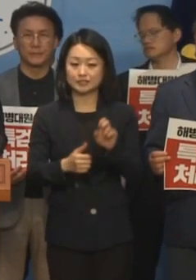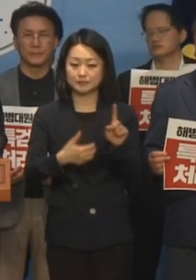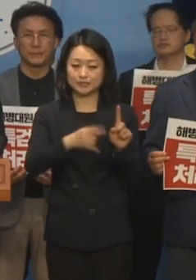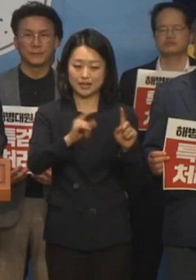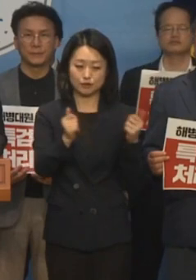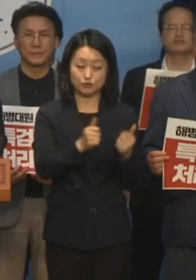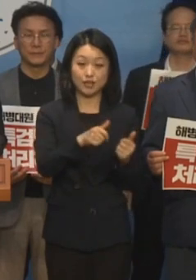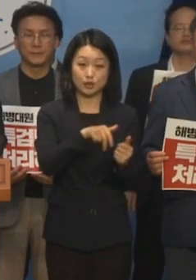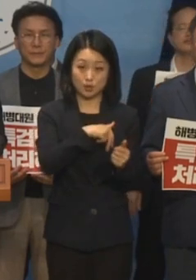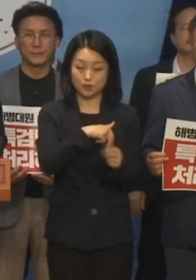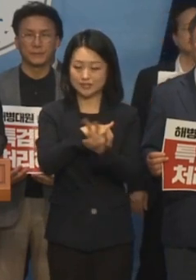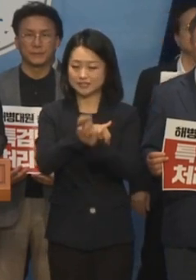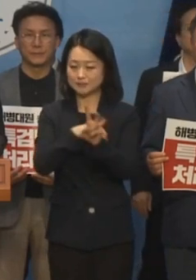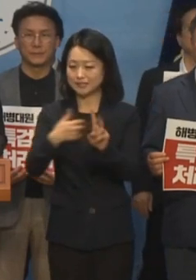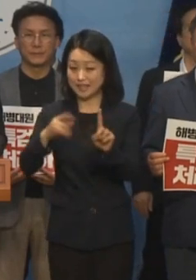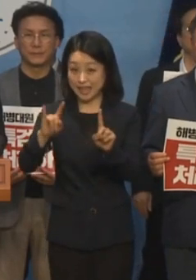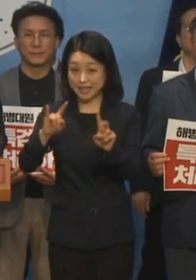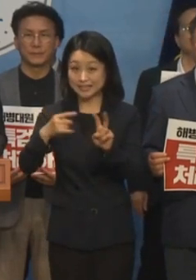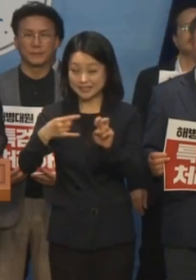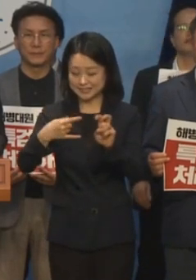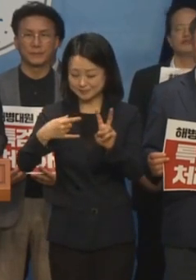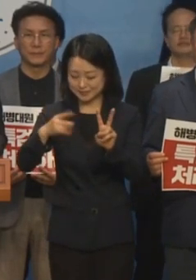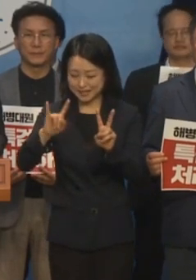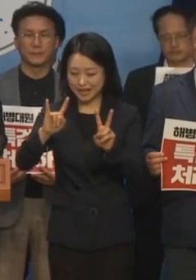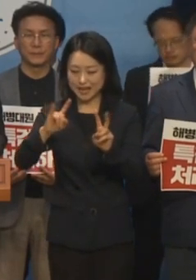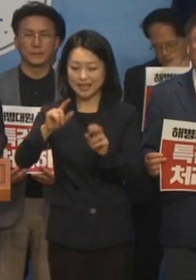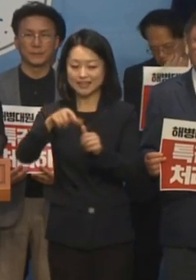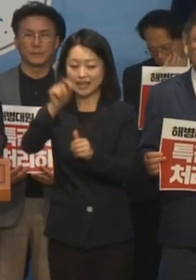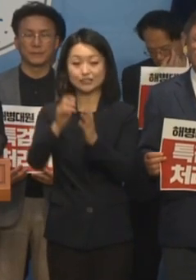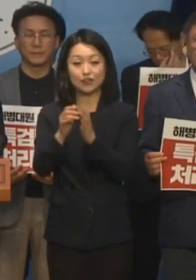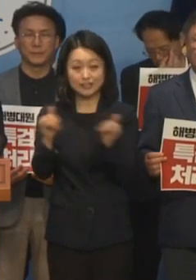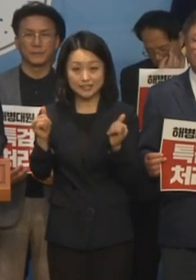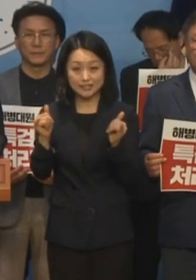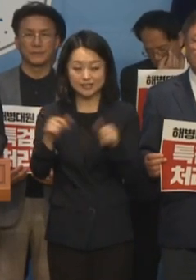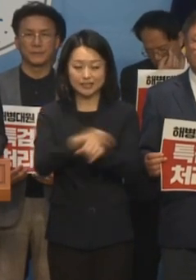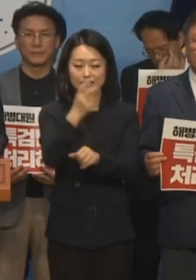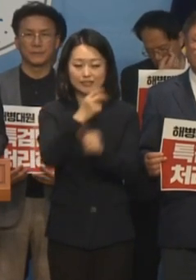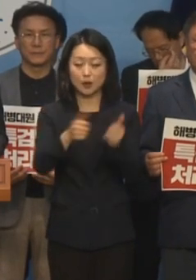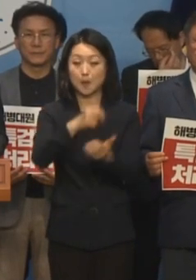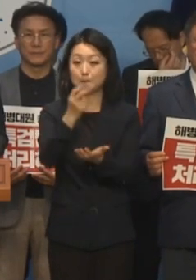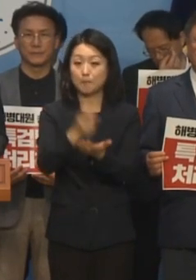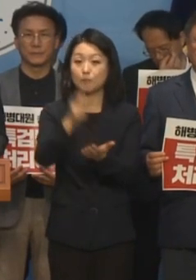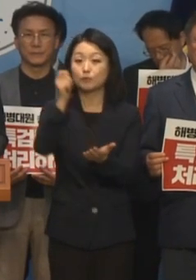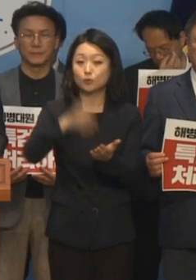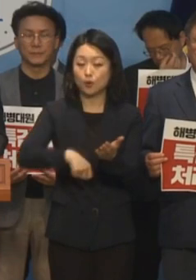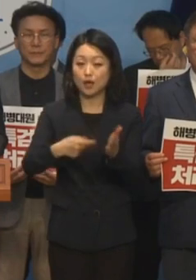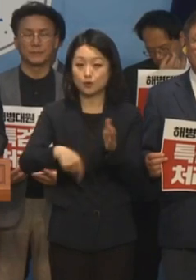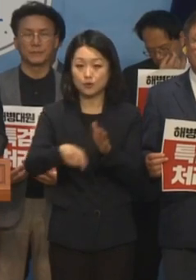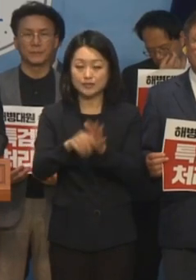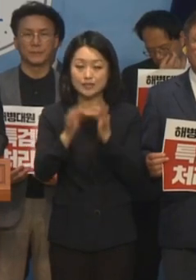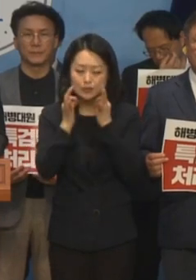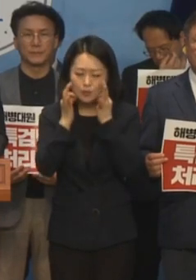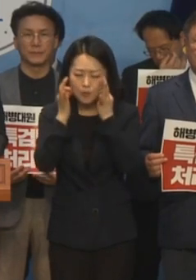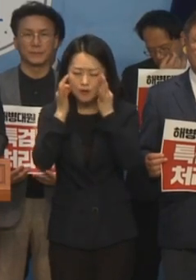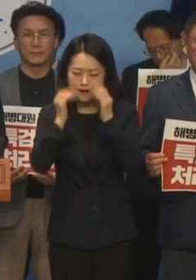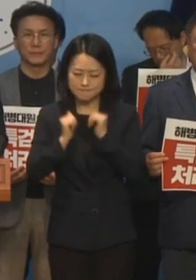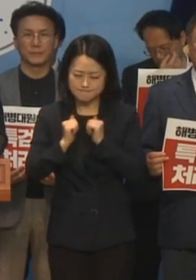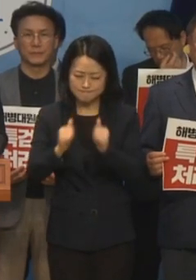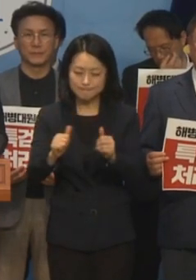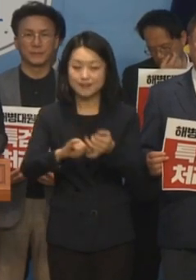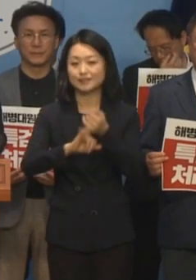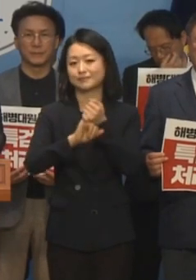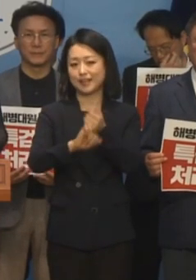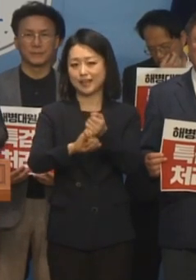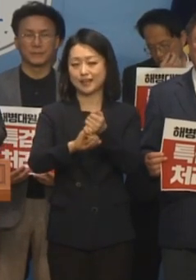22대 당선인은 남은 국회 기간 동안 최상병 특검법을 통과시키기 위해 온 힘을